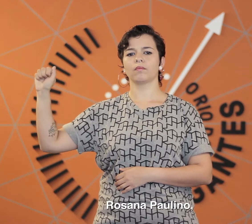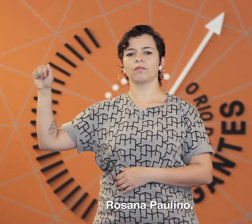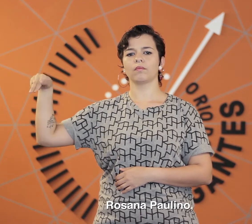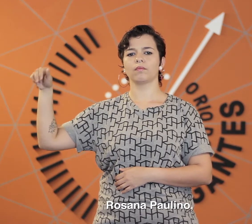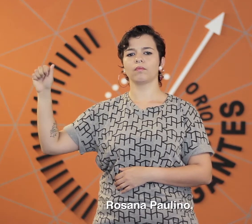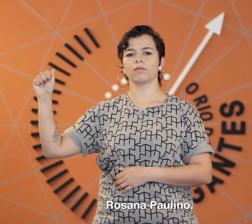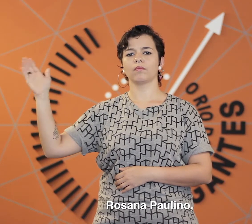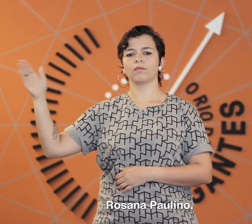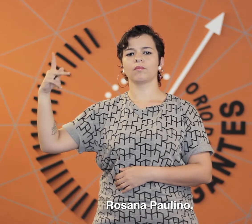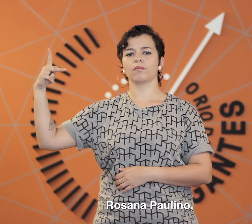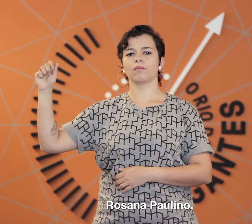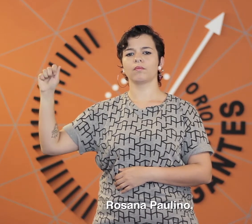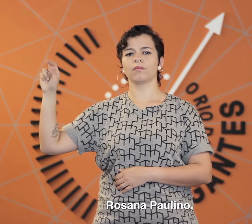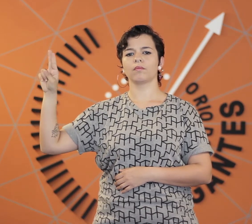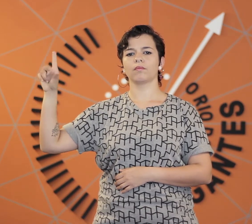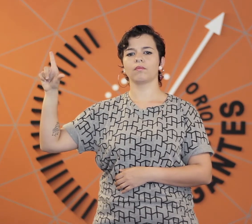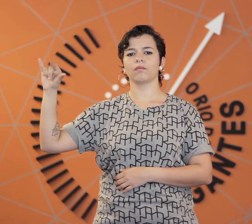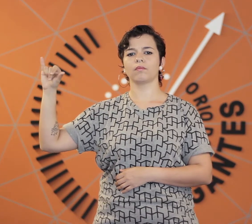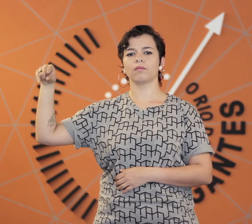Rosana Paulino,